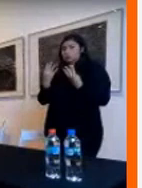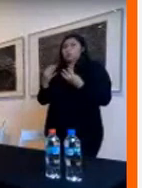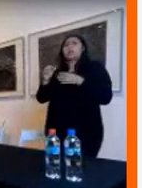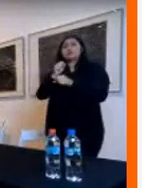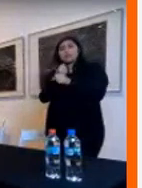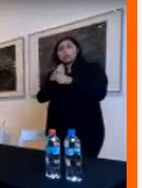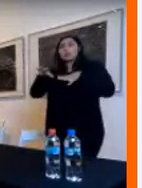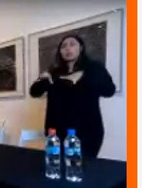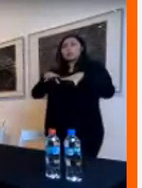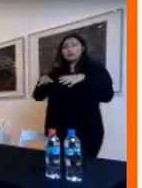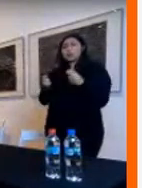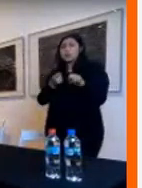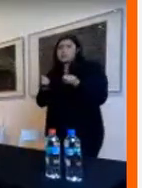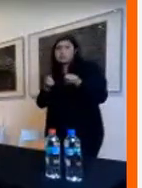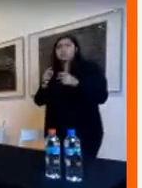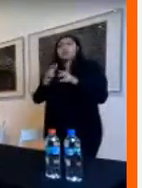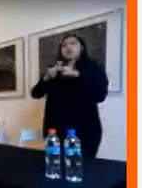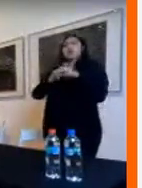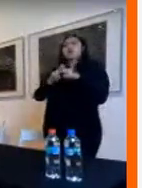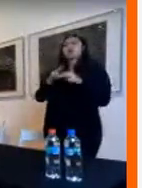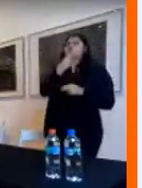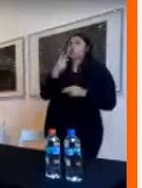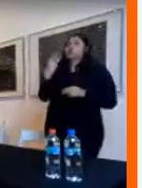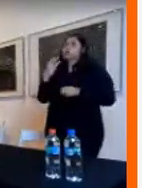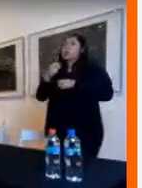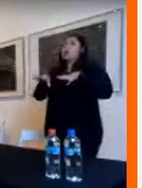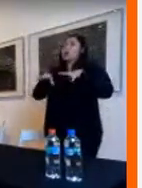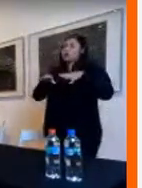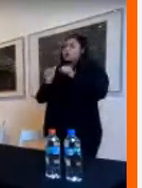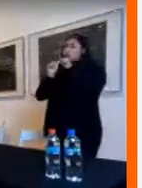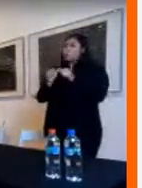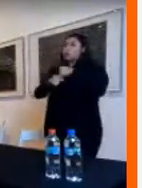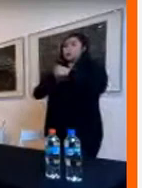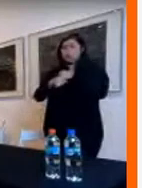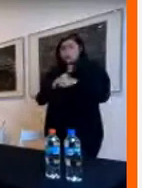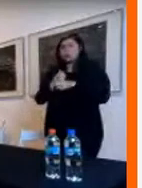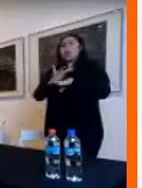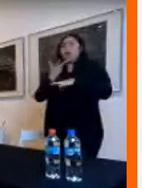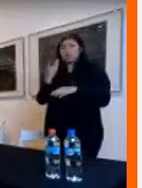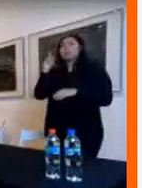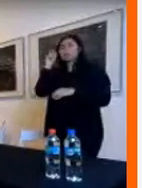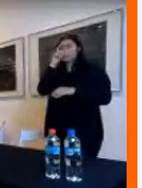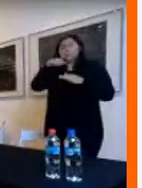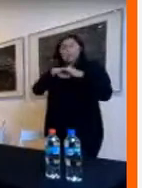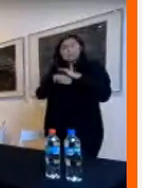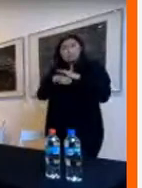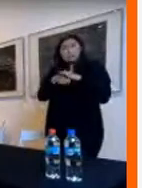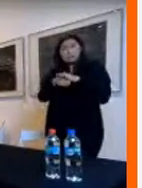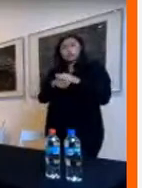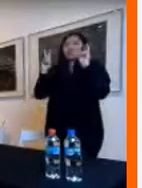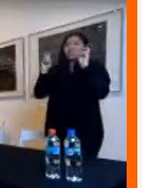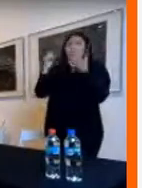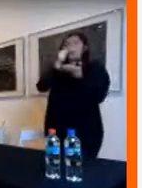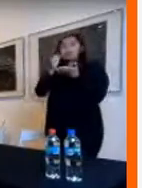mediación. Organizamos 2 a 3 actividades anuales porque, claro, hay una complejidad de acceso por el tema de la burocracia